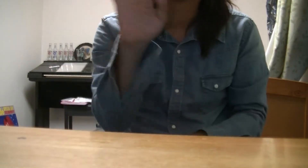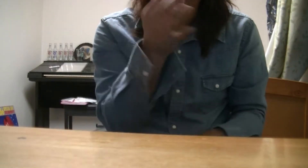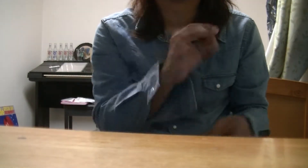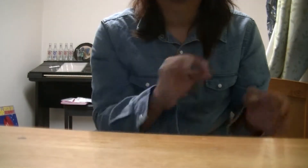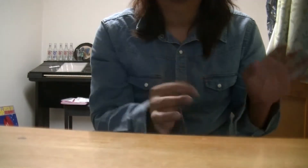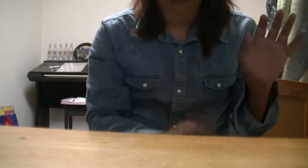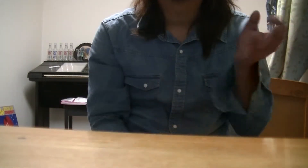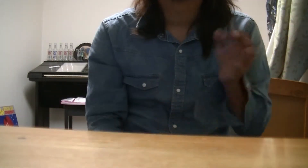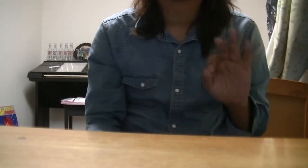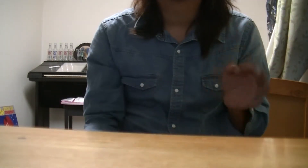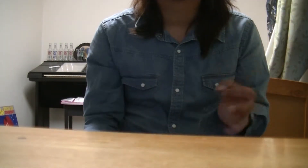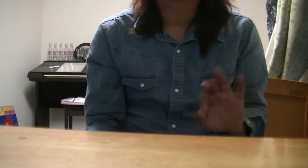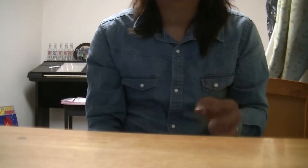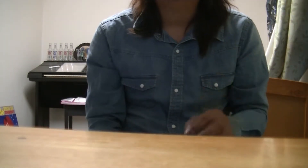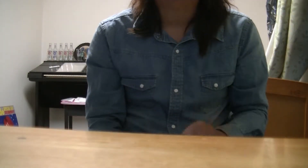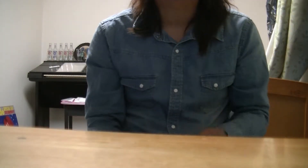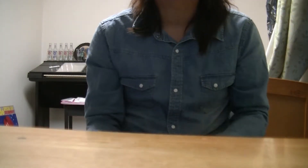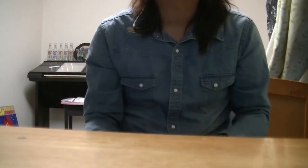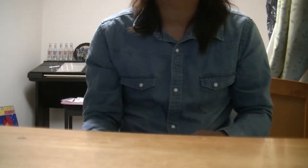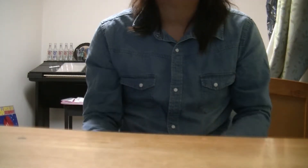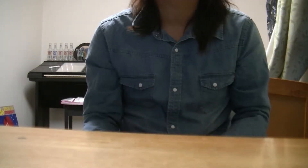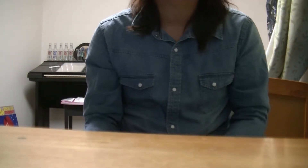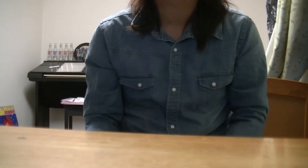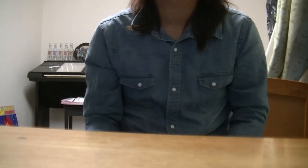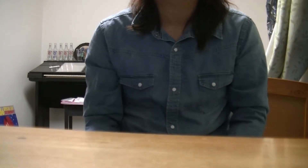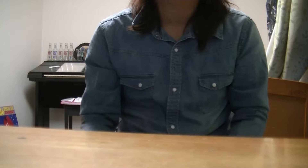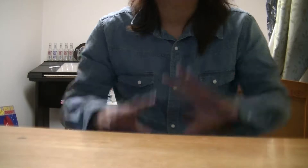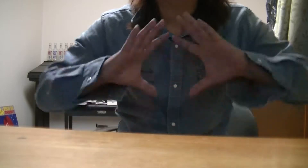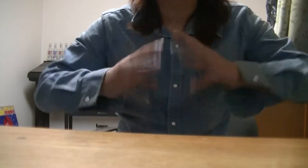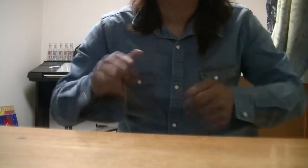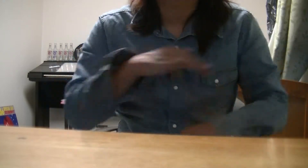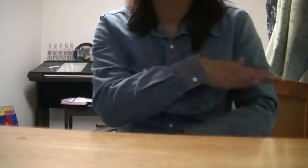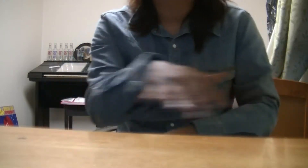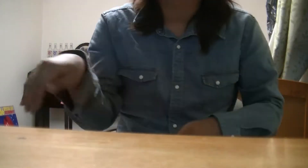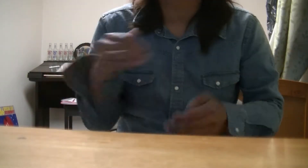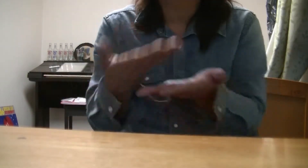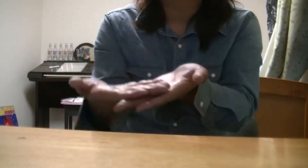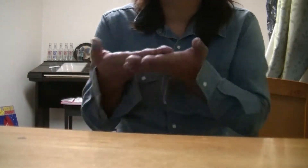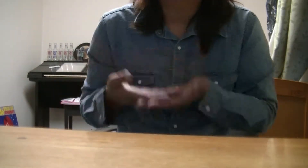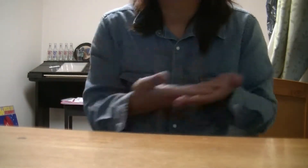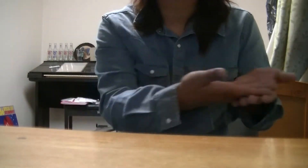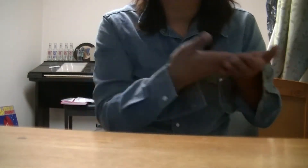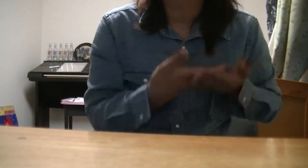ントは、うん、宇宙さんが強制的にくれるらしいんで。だから僕たちが考